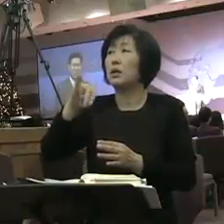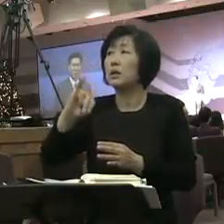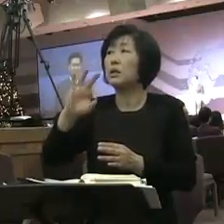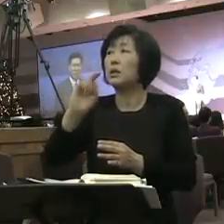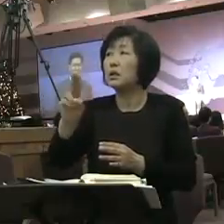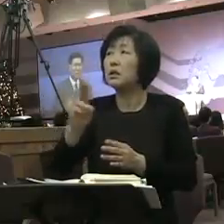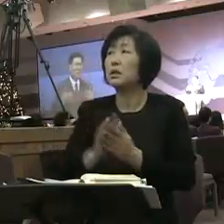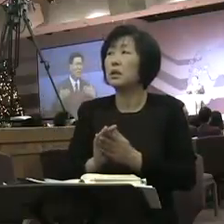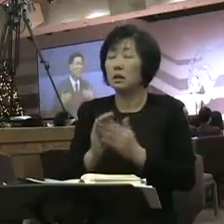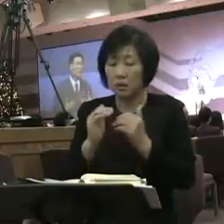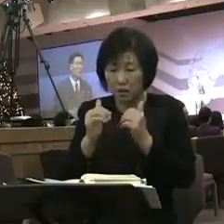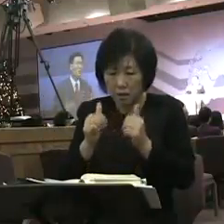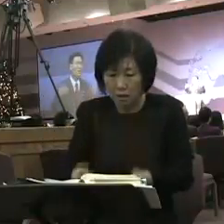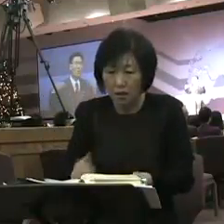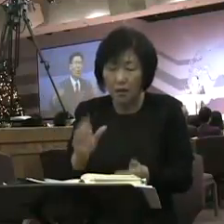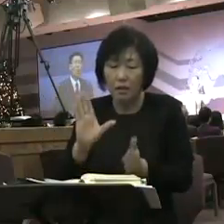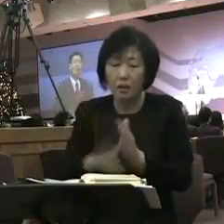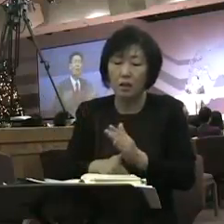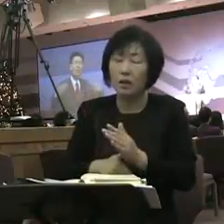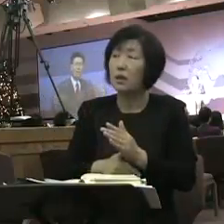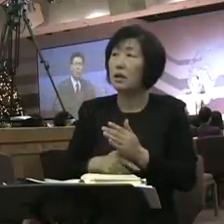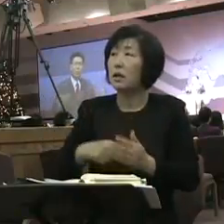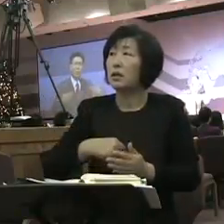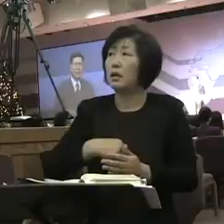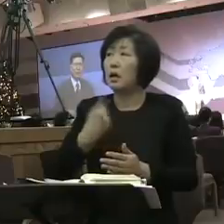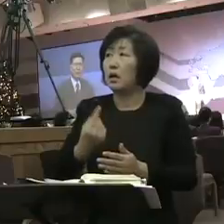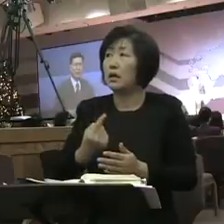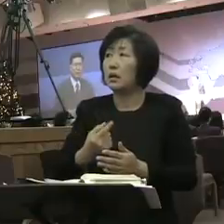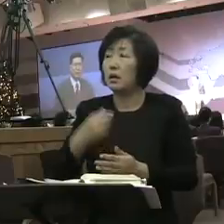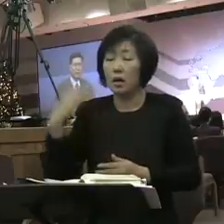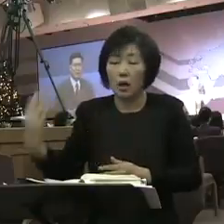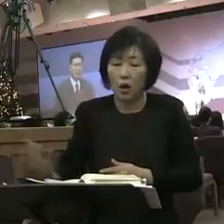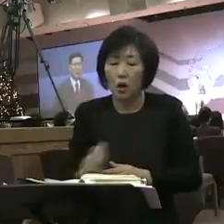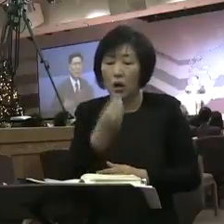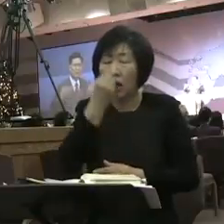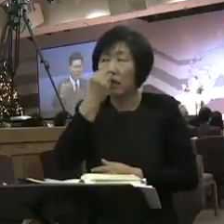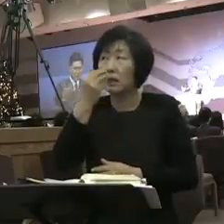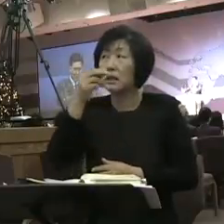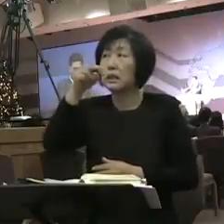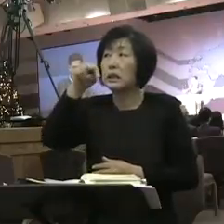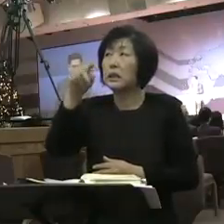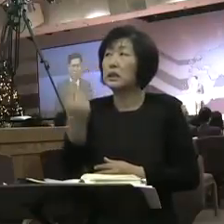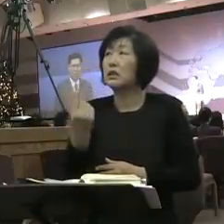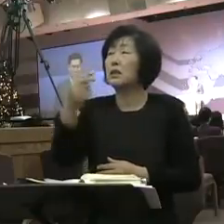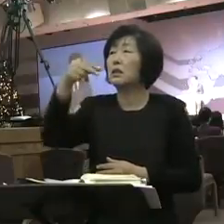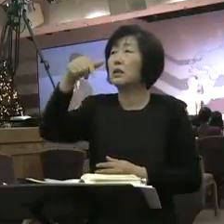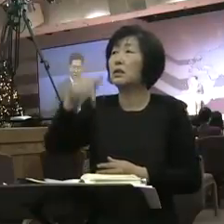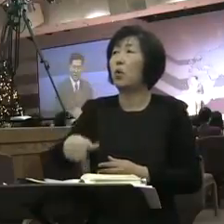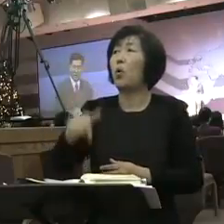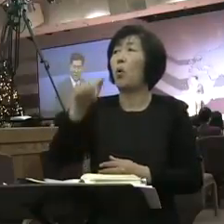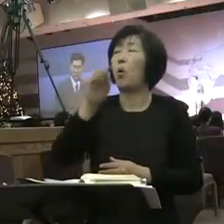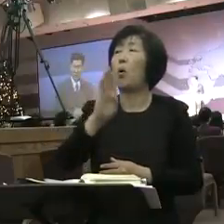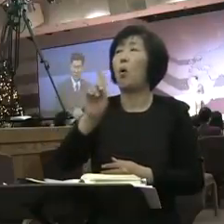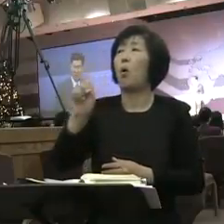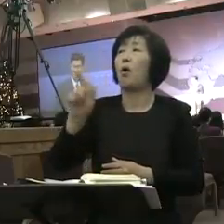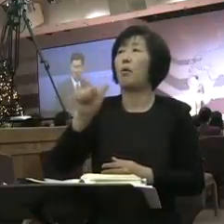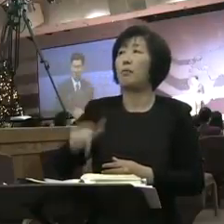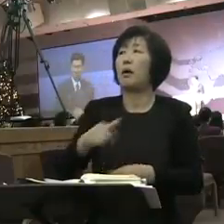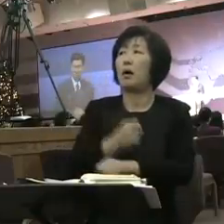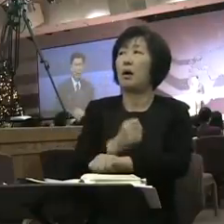적에 제가 이 제 자신을 거룩하게 속박하는 그 얘기를 그들에게